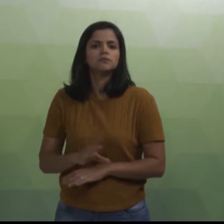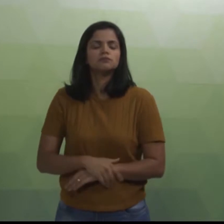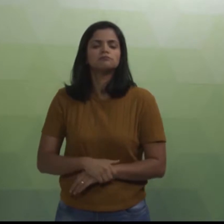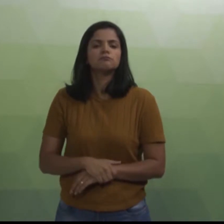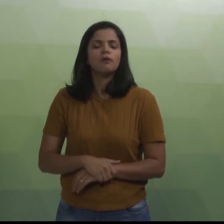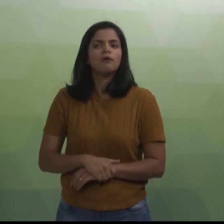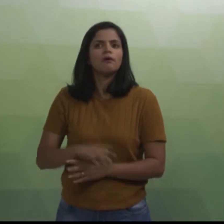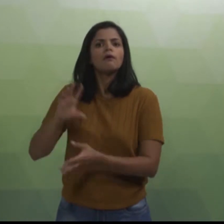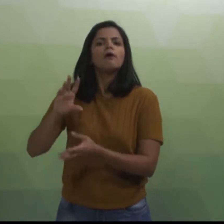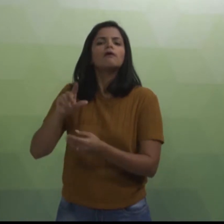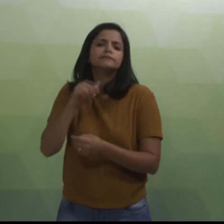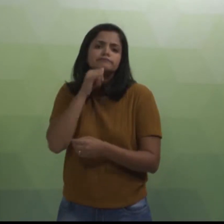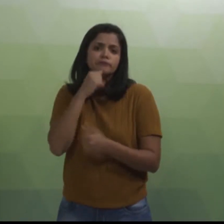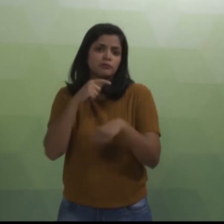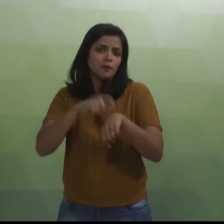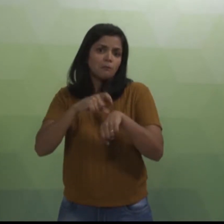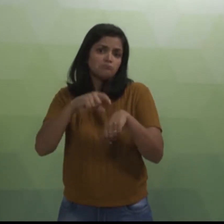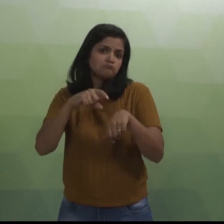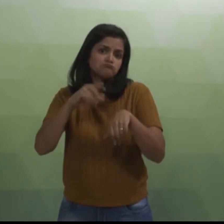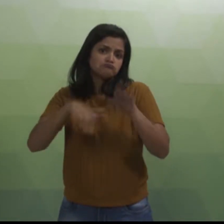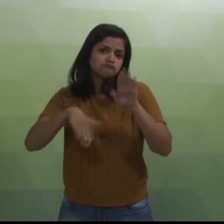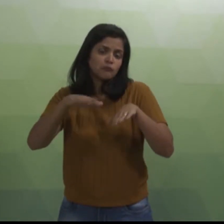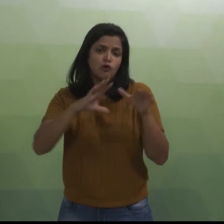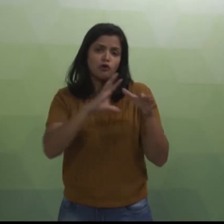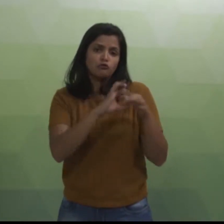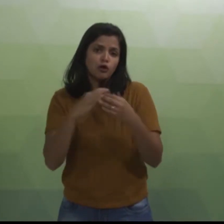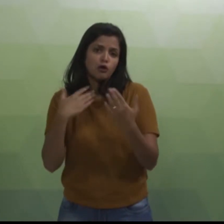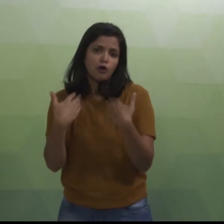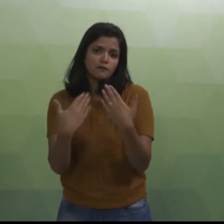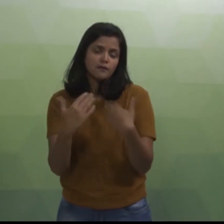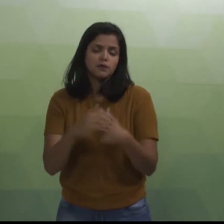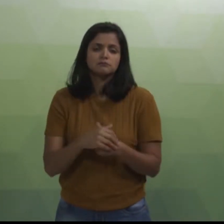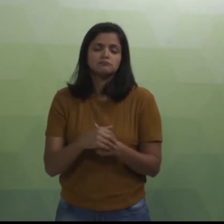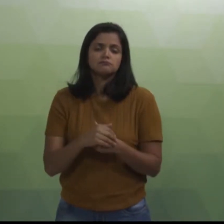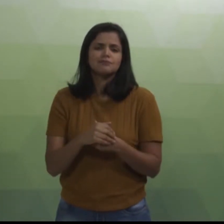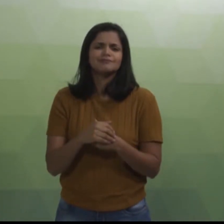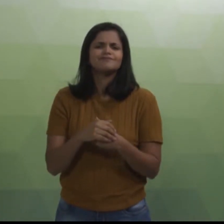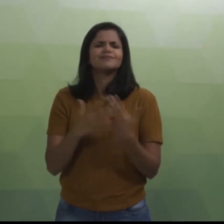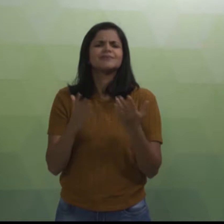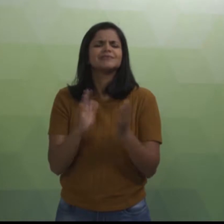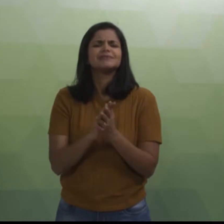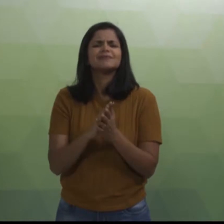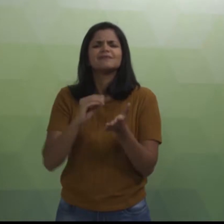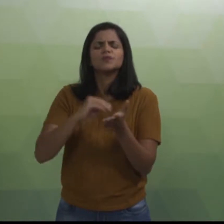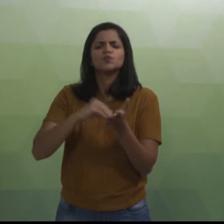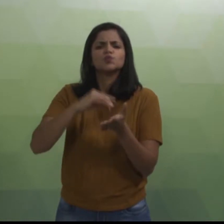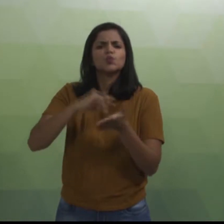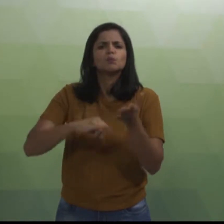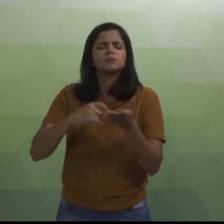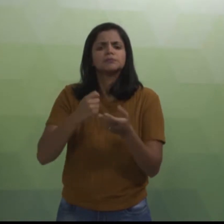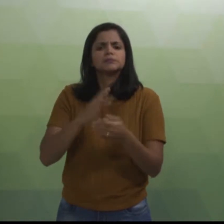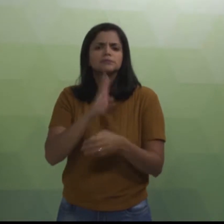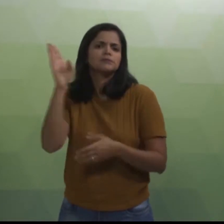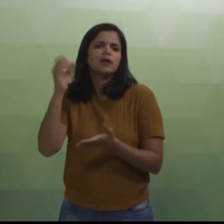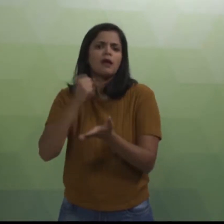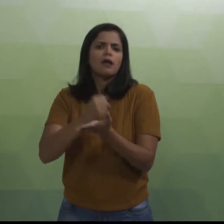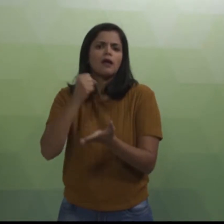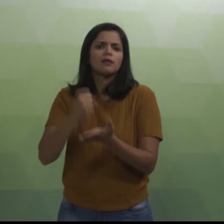direcionalidade. Ele vai. Então, vai depender do momento, na conversação. Por